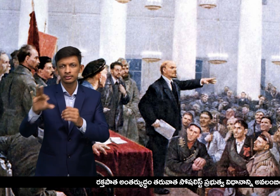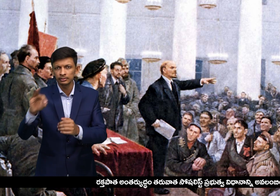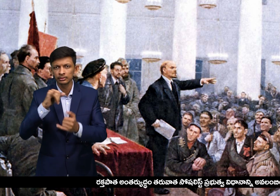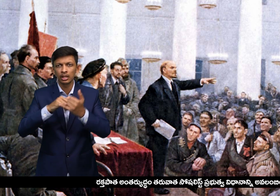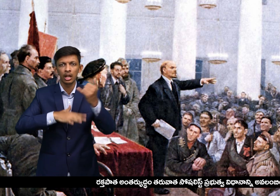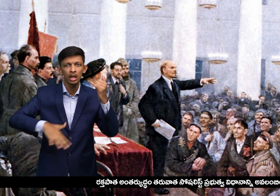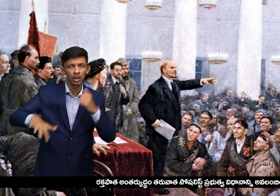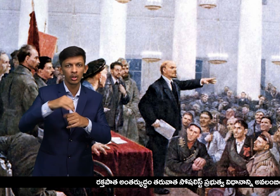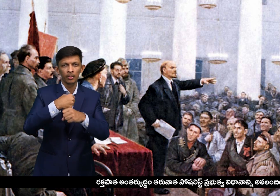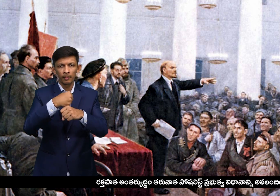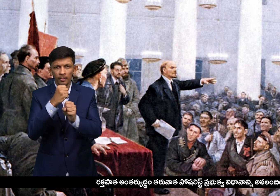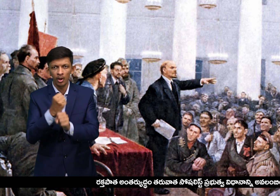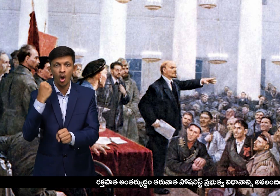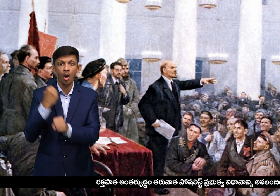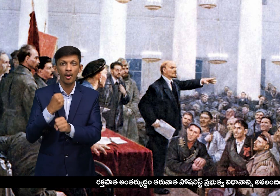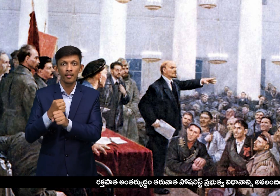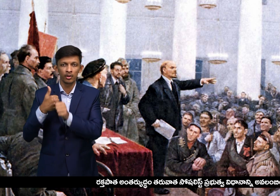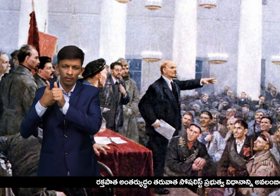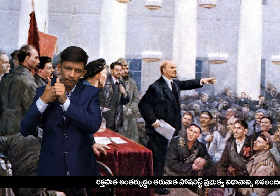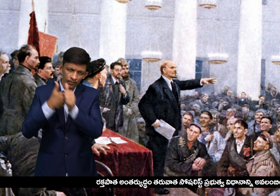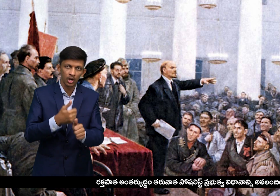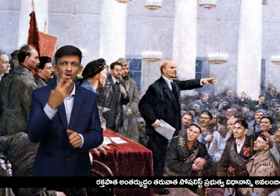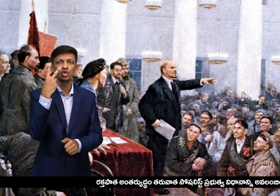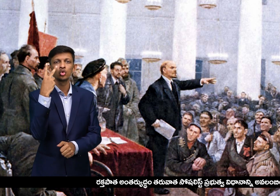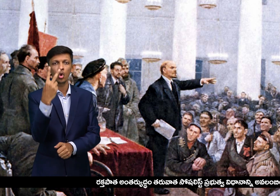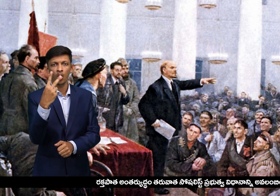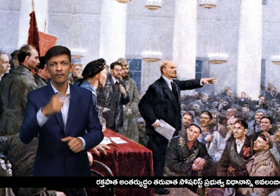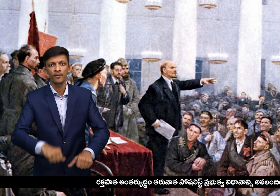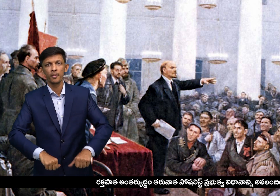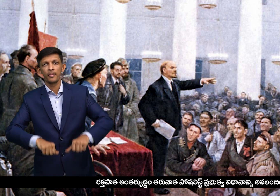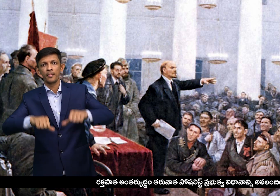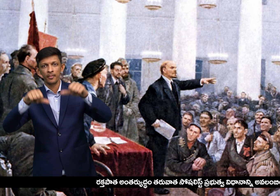అంతర్యుద్ధం తర్వాత సోషలిస్ట్ ప్రభుత్వ విధానాన్ని అవలంబించింది.